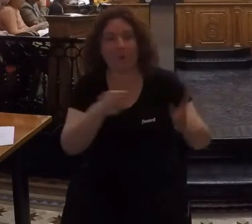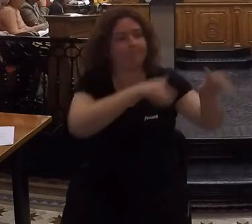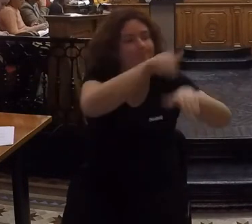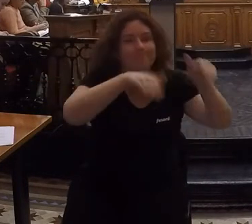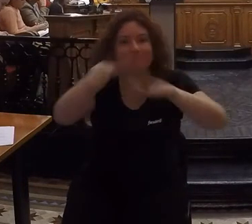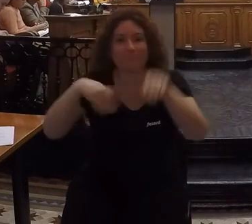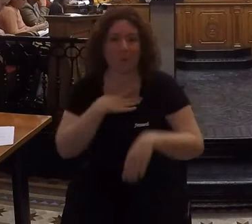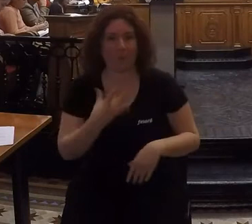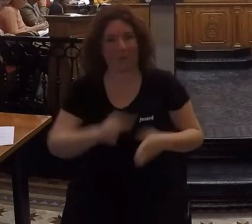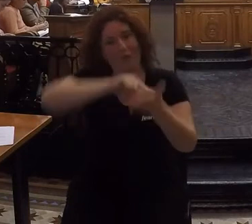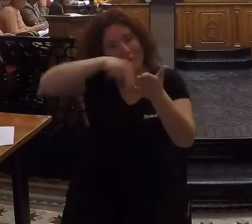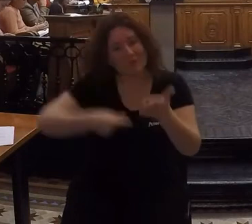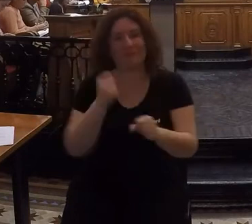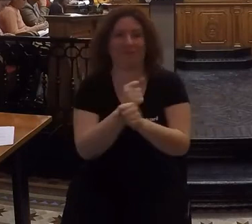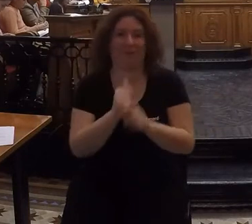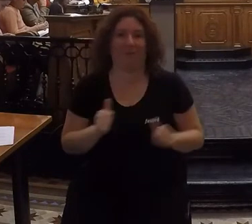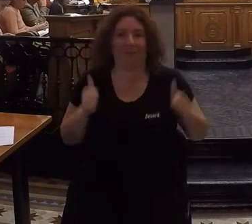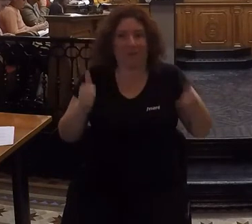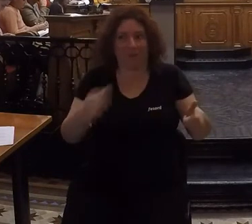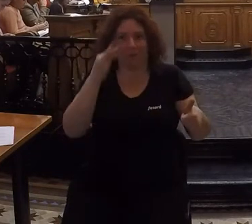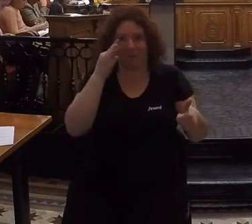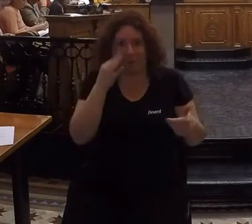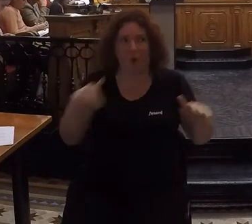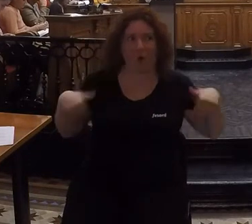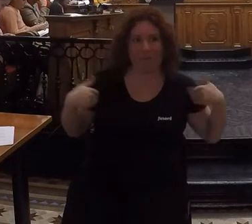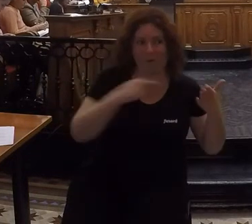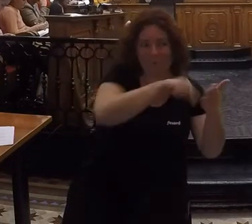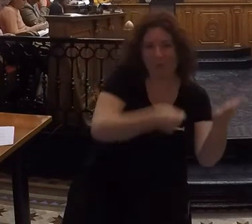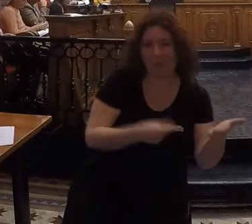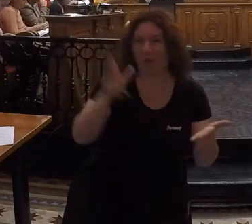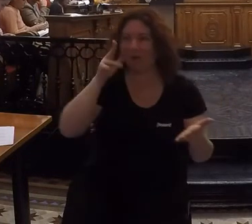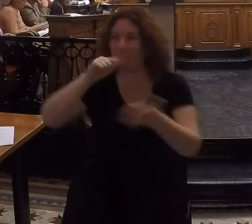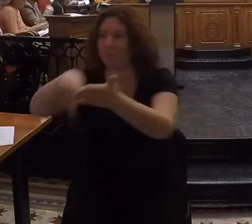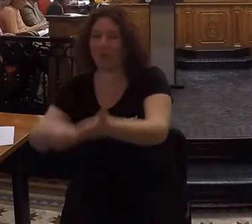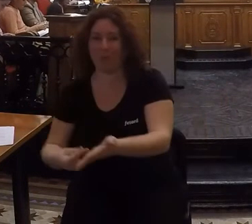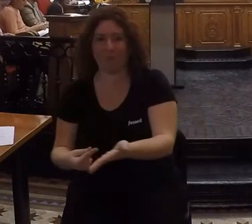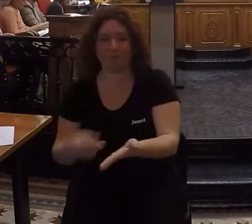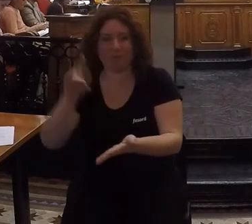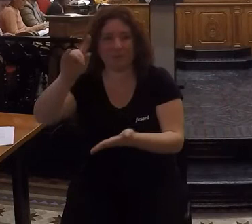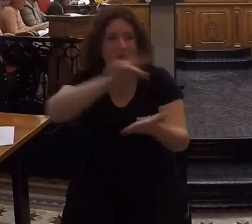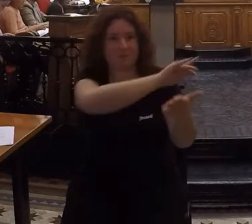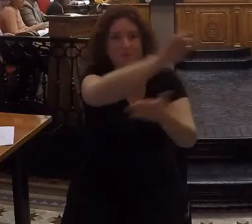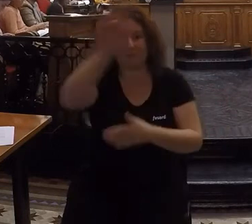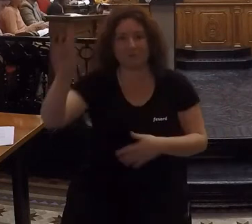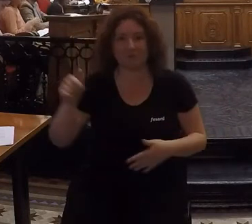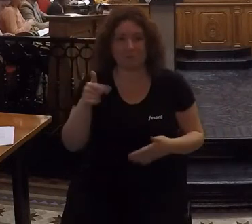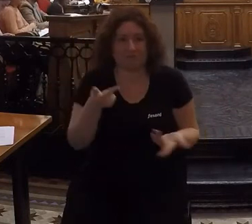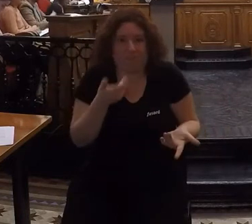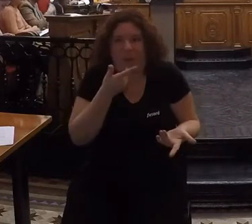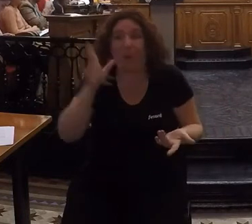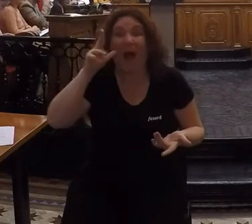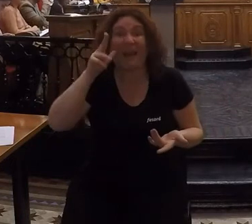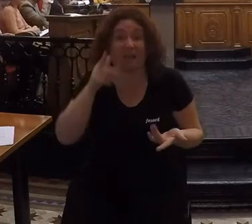mientras que Elche lo elimina, lo firmó Orihuela, lo acaba de firmar Alicante, y van a poder contratar a 100 jóvenes en la ciudad de Alicante. Por